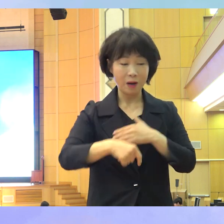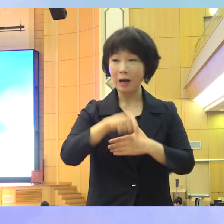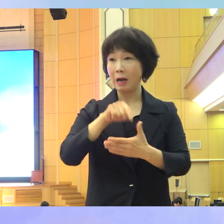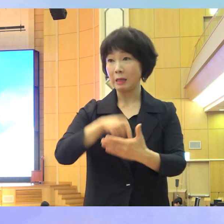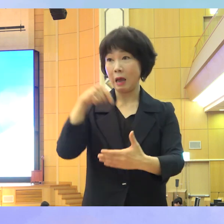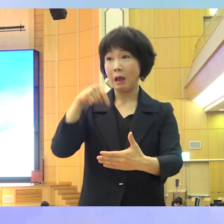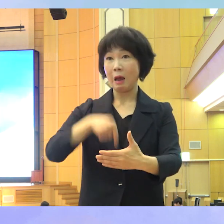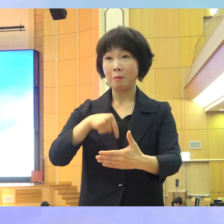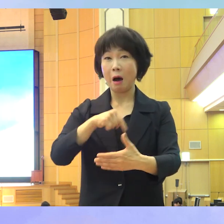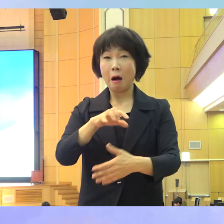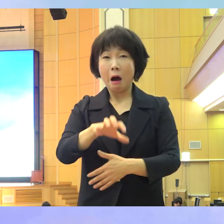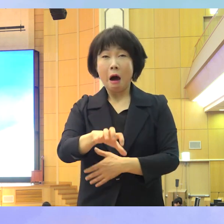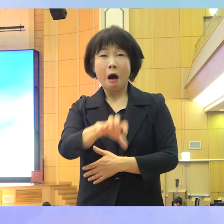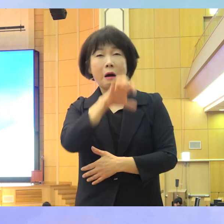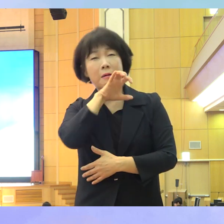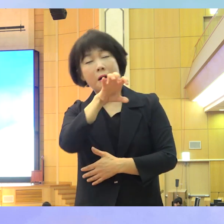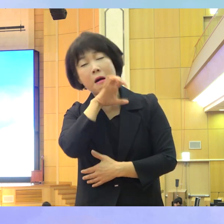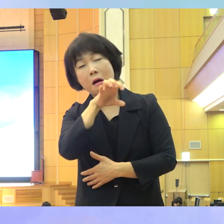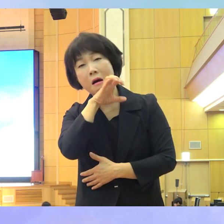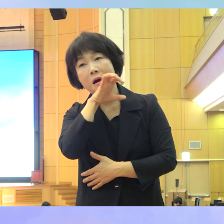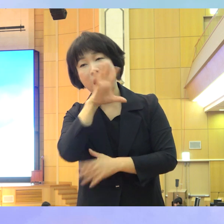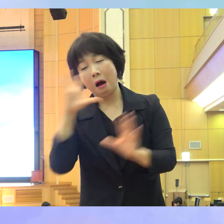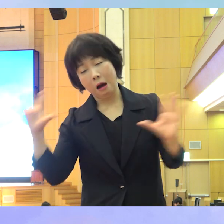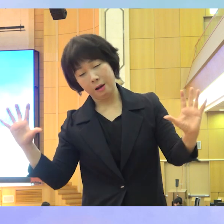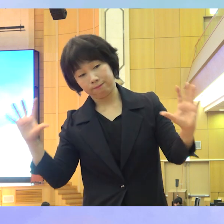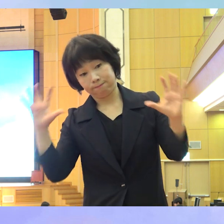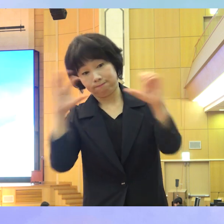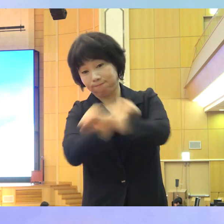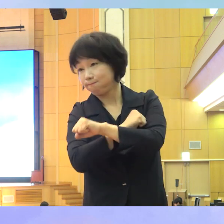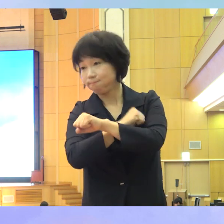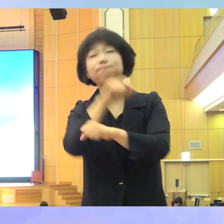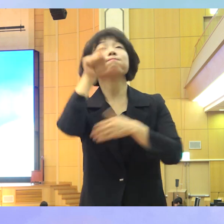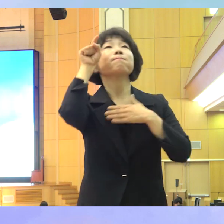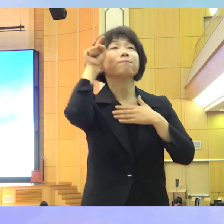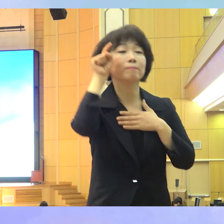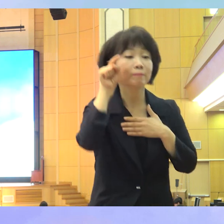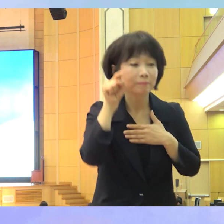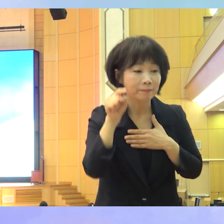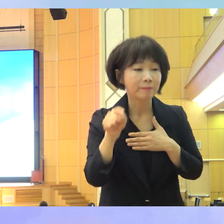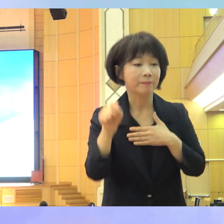험하여도 내 맘에 불평이